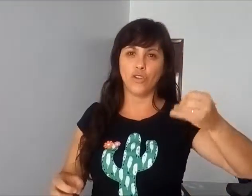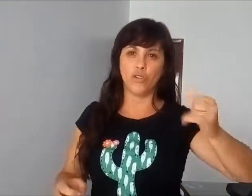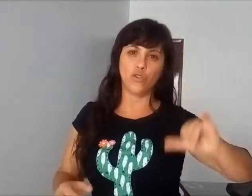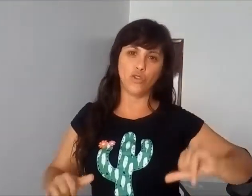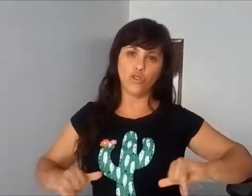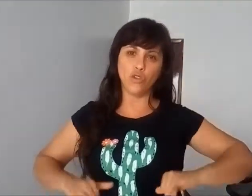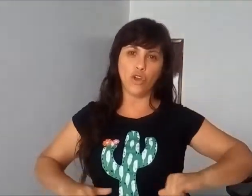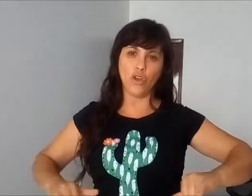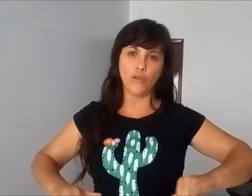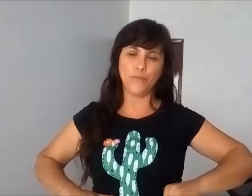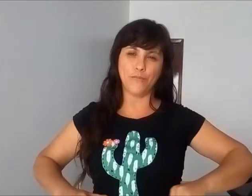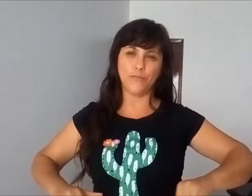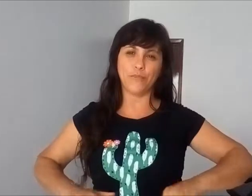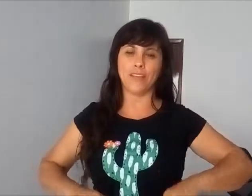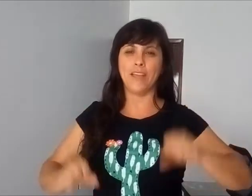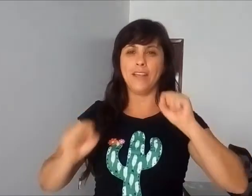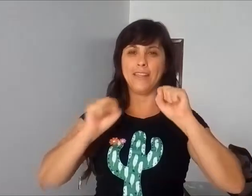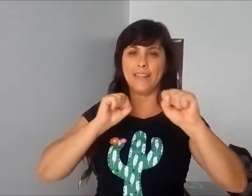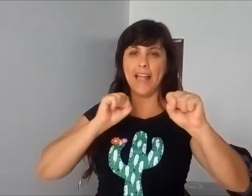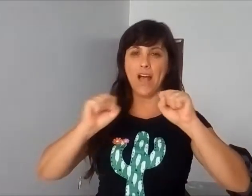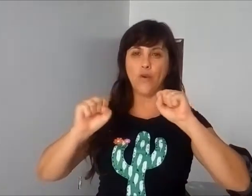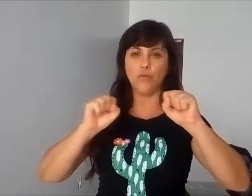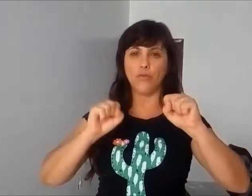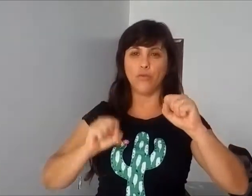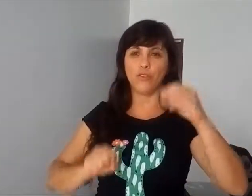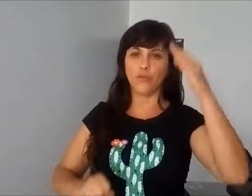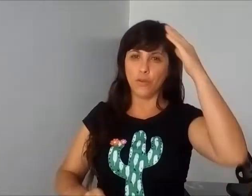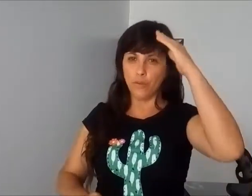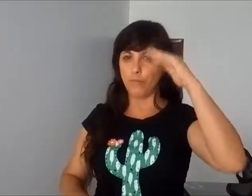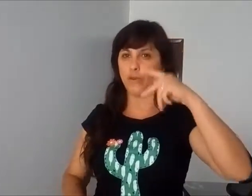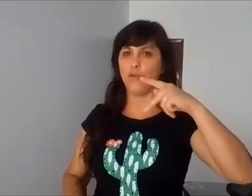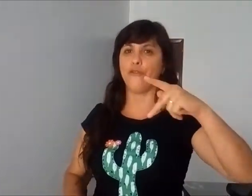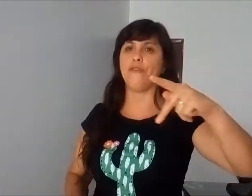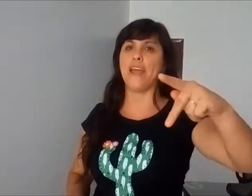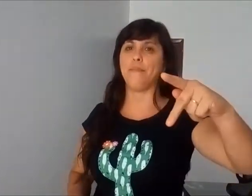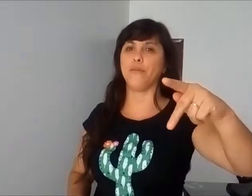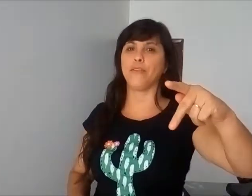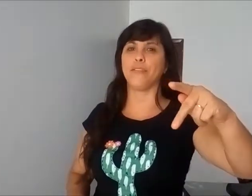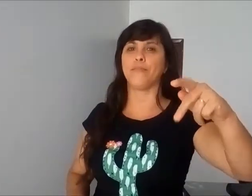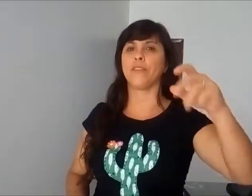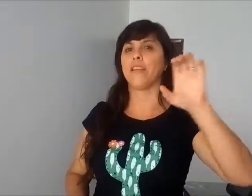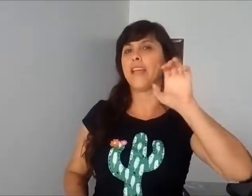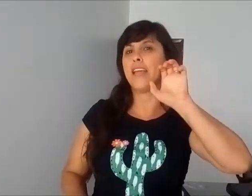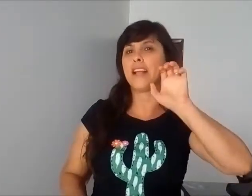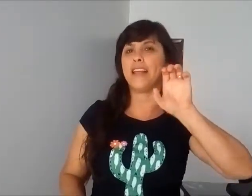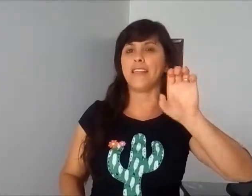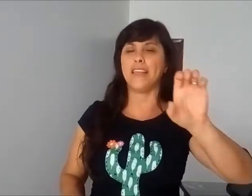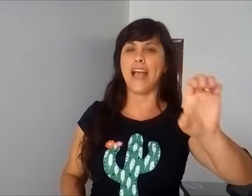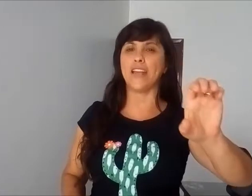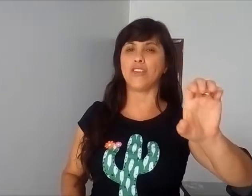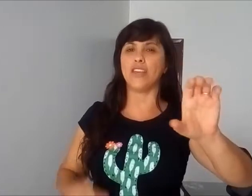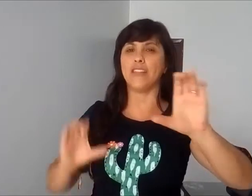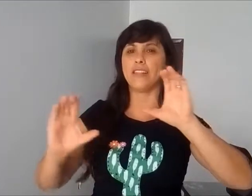jó salmos pro velho e que leve à x